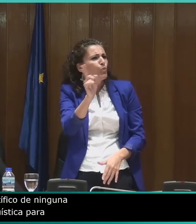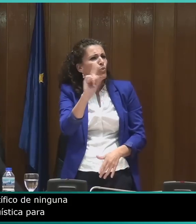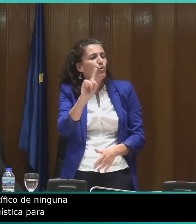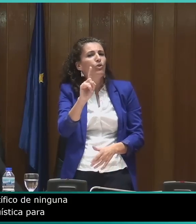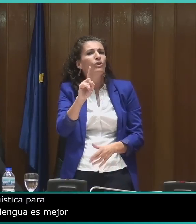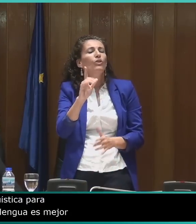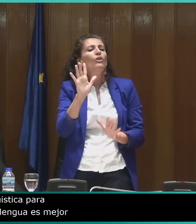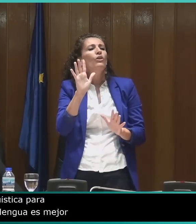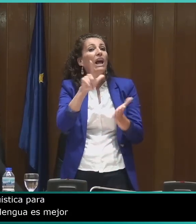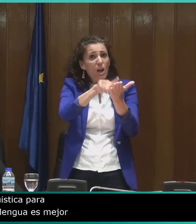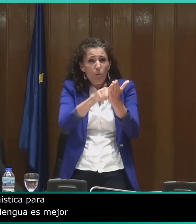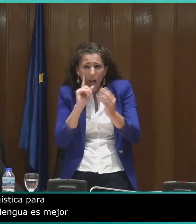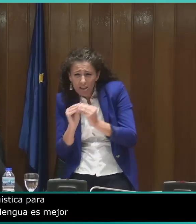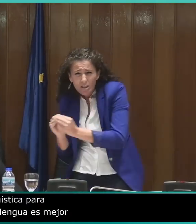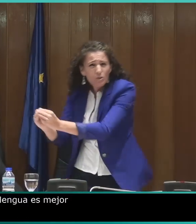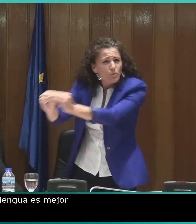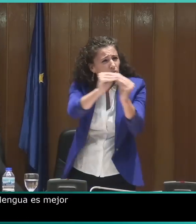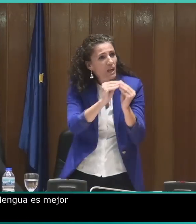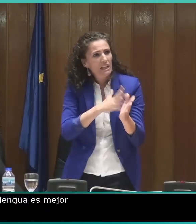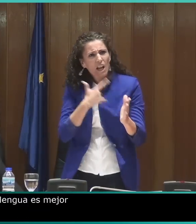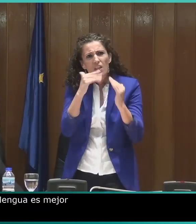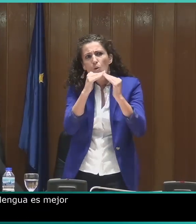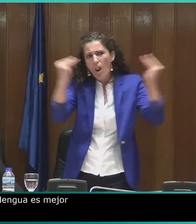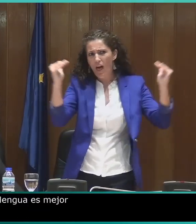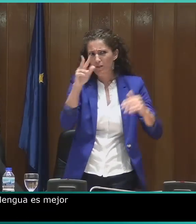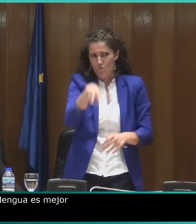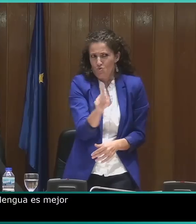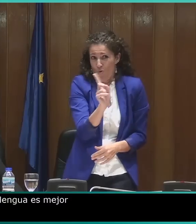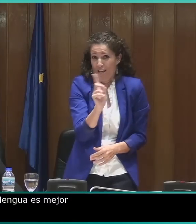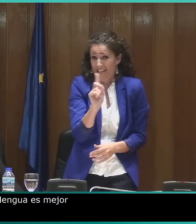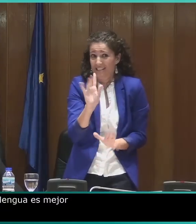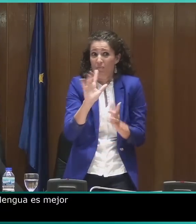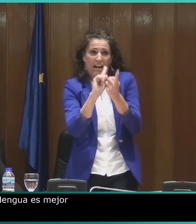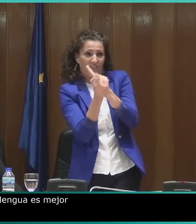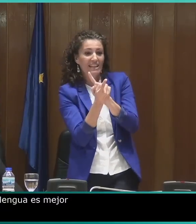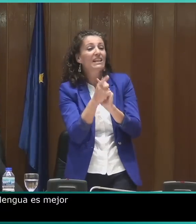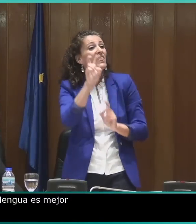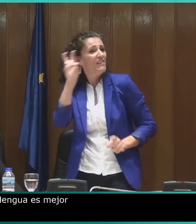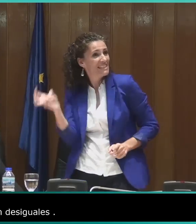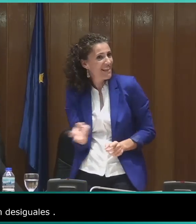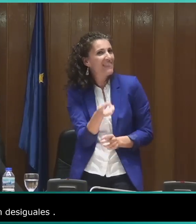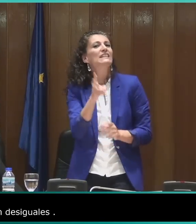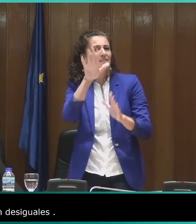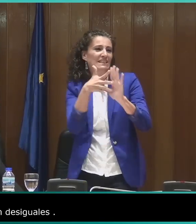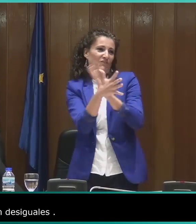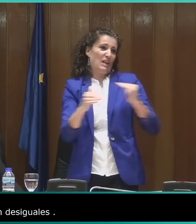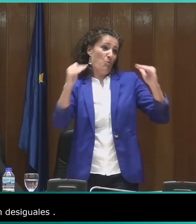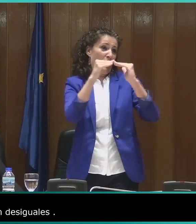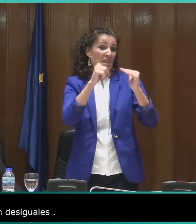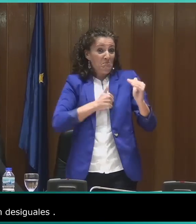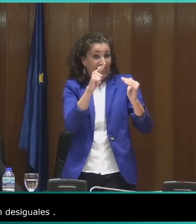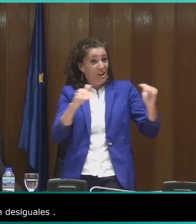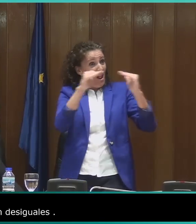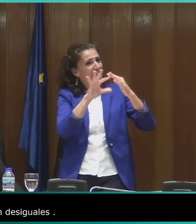Los idiomas no son desiguales, la igualdad no supone uniformidad, al revés,